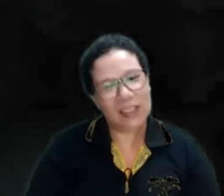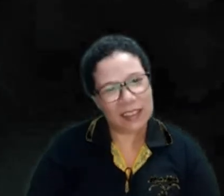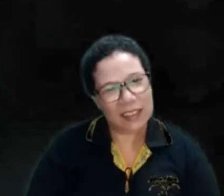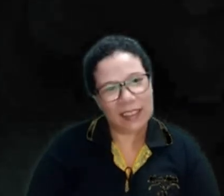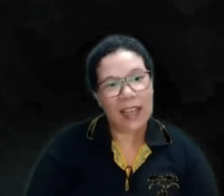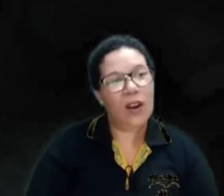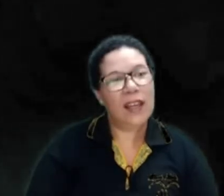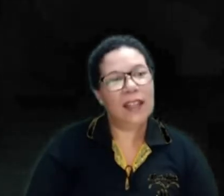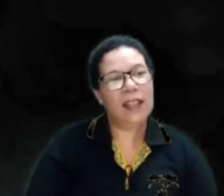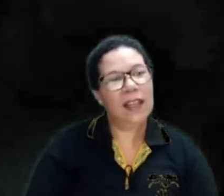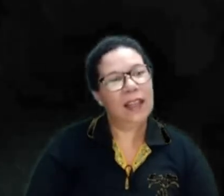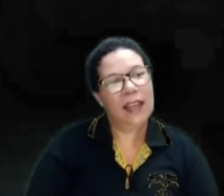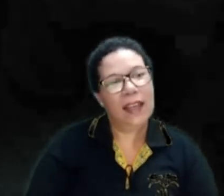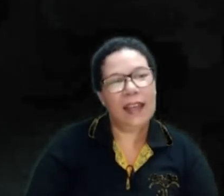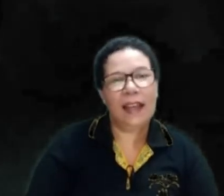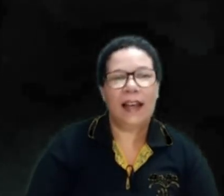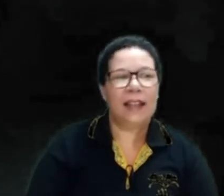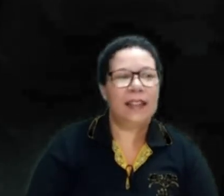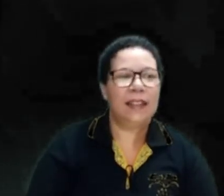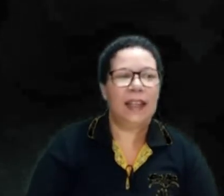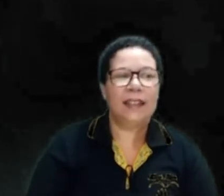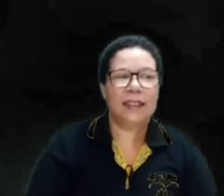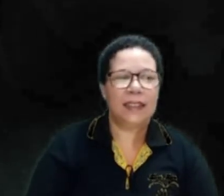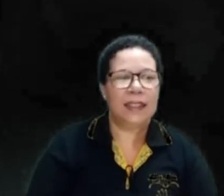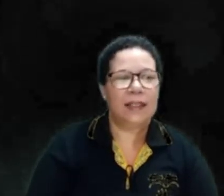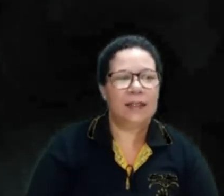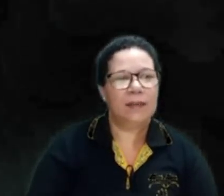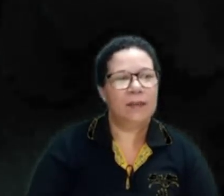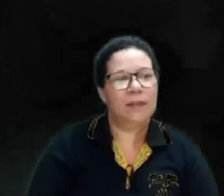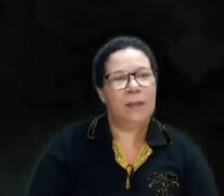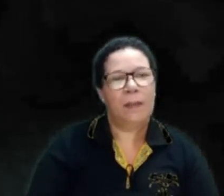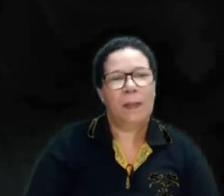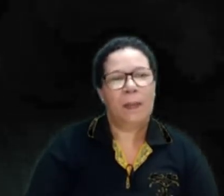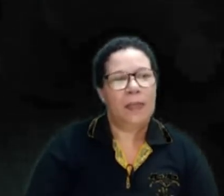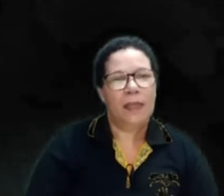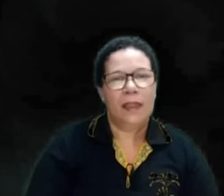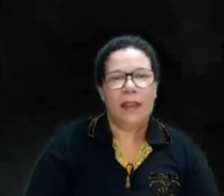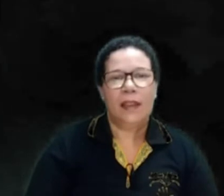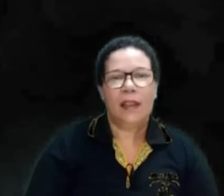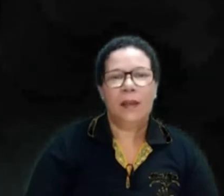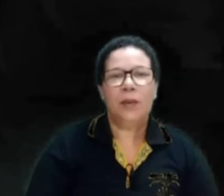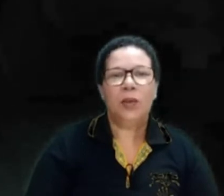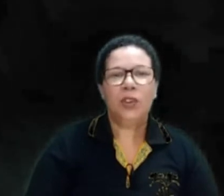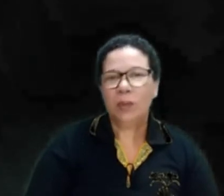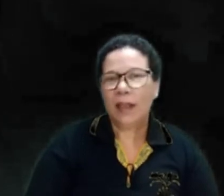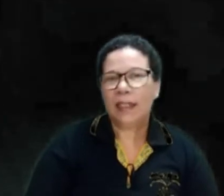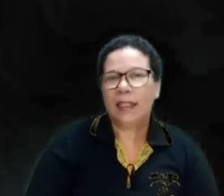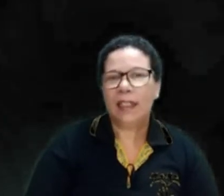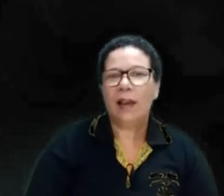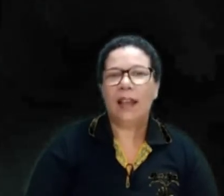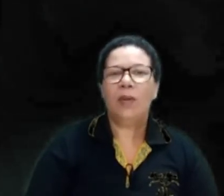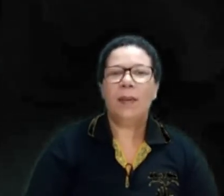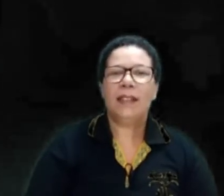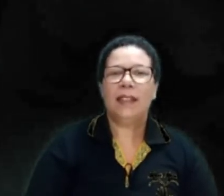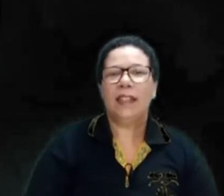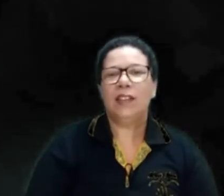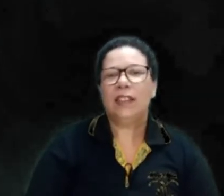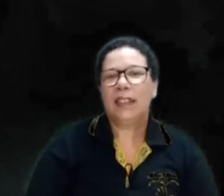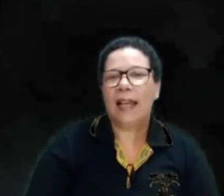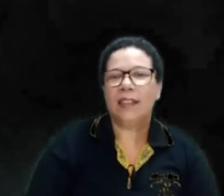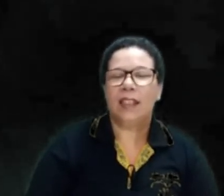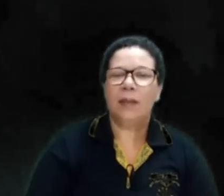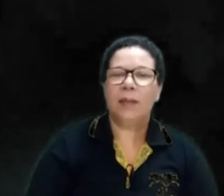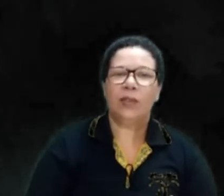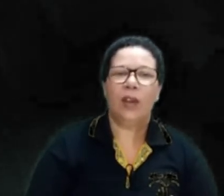pegadinha, né? A correta é a terceira. E por último aqui, a língua brasileira